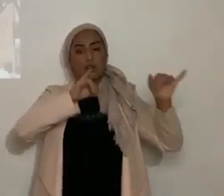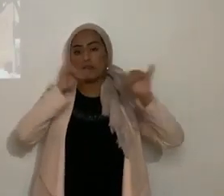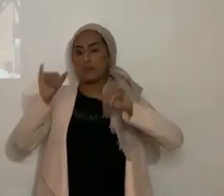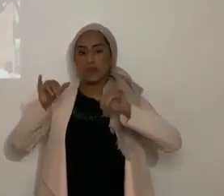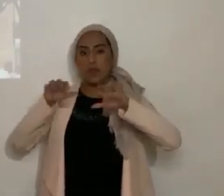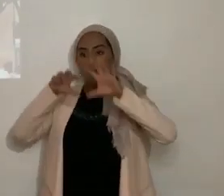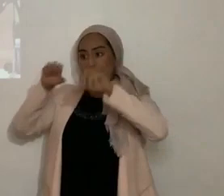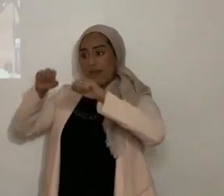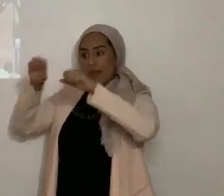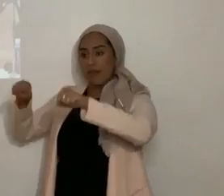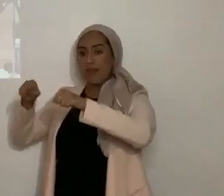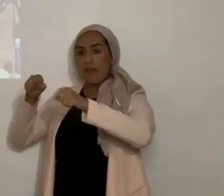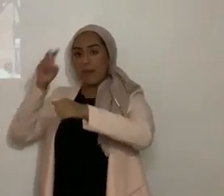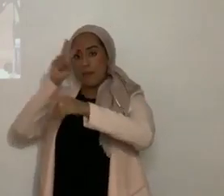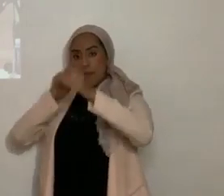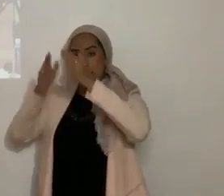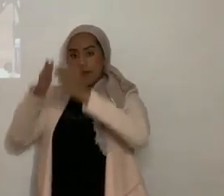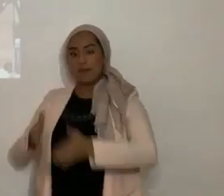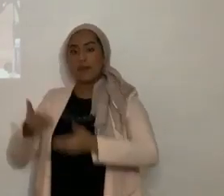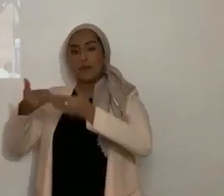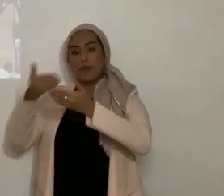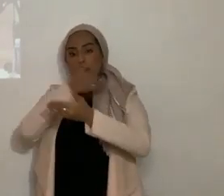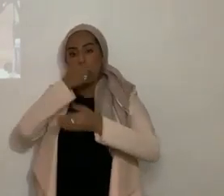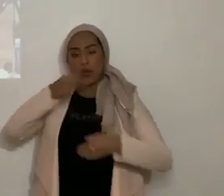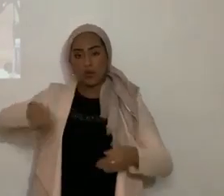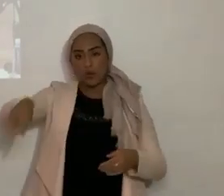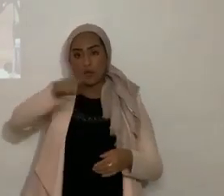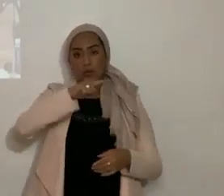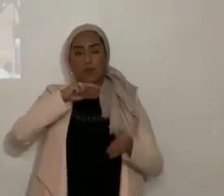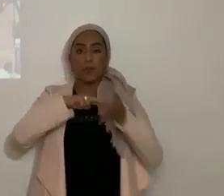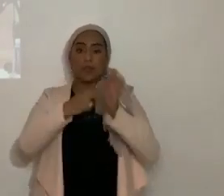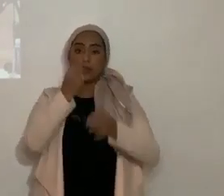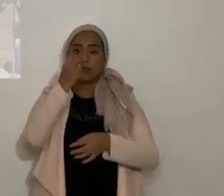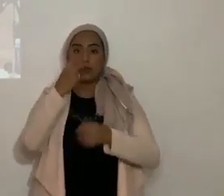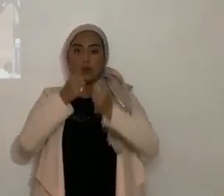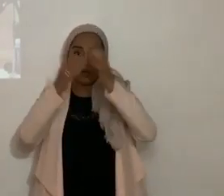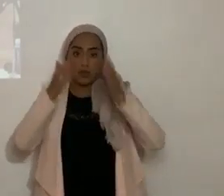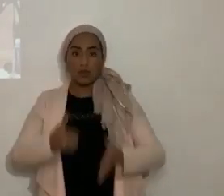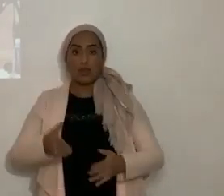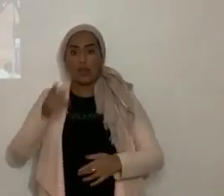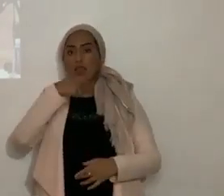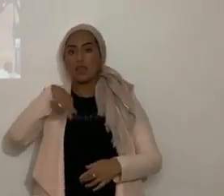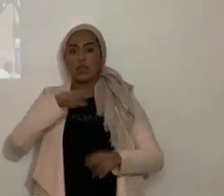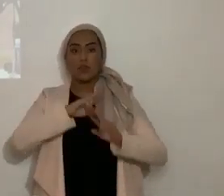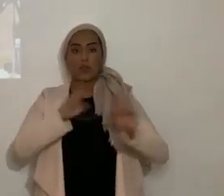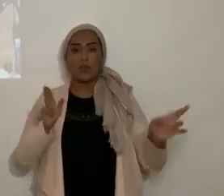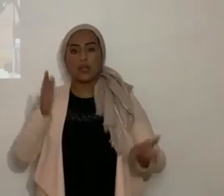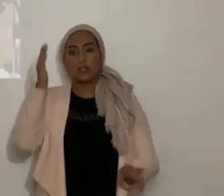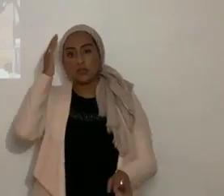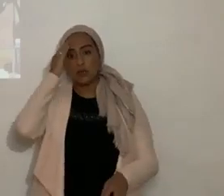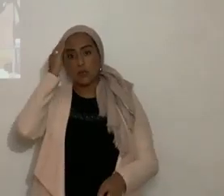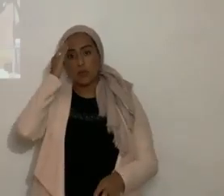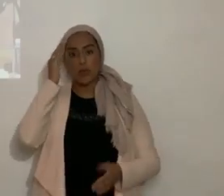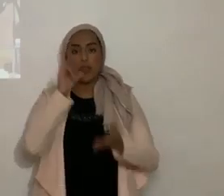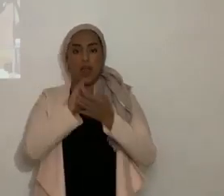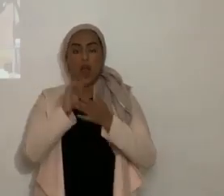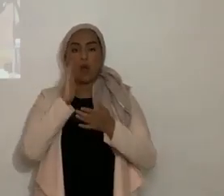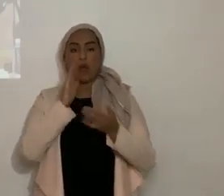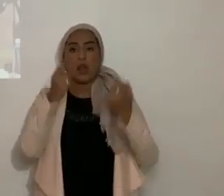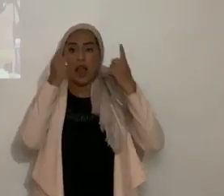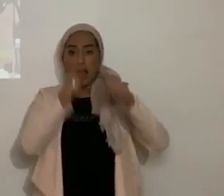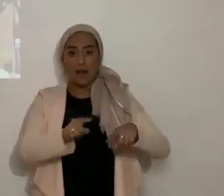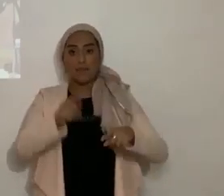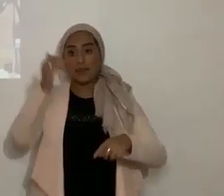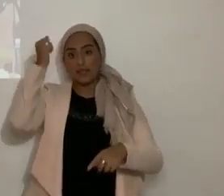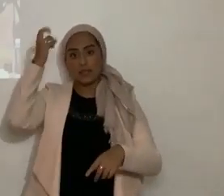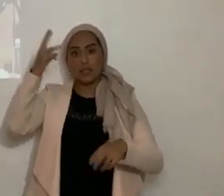persiguieron a los profetas que fueron antes de vosotros. O sea, los Shariahim, ellos ya sabían que esto les iba a ocurrir, porque